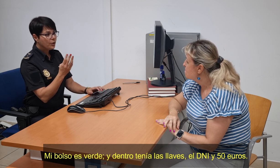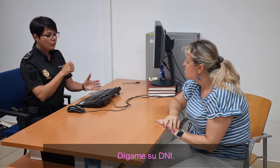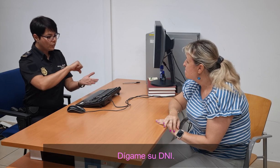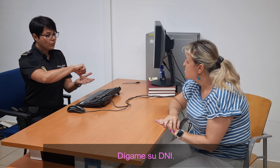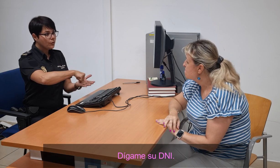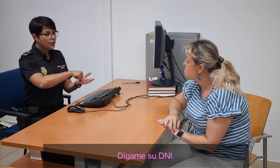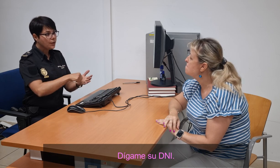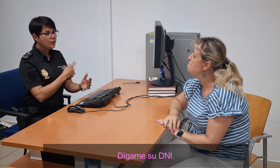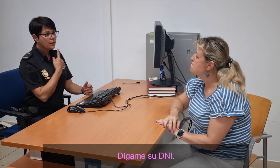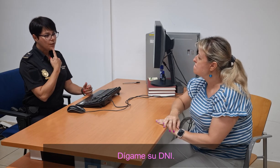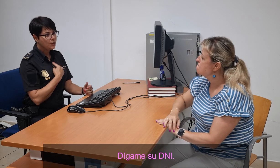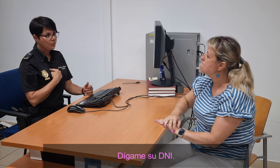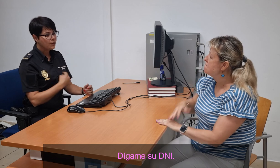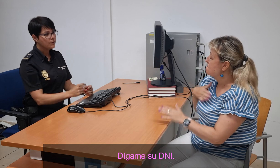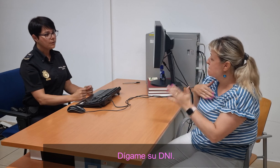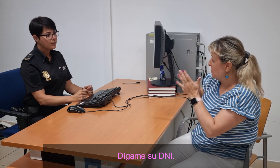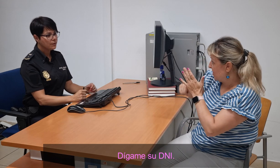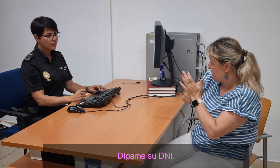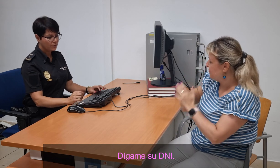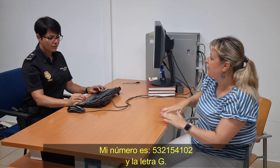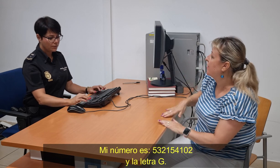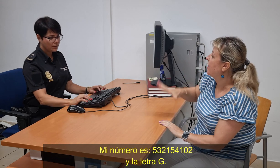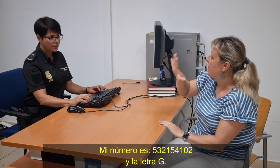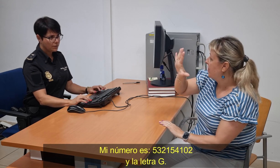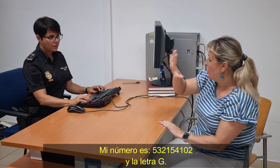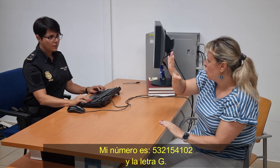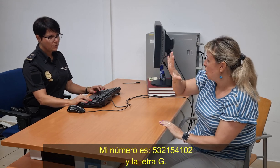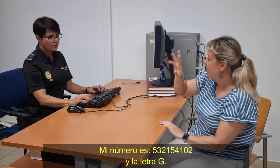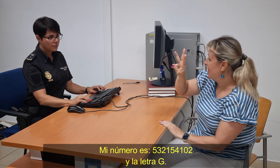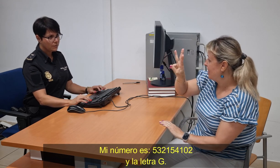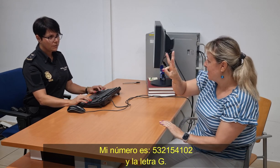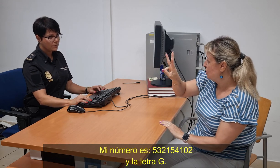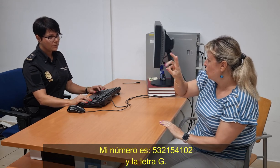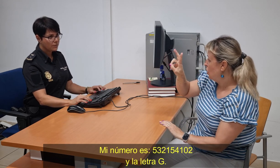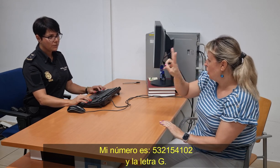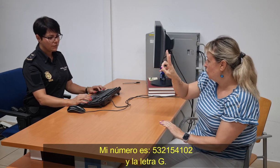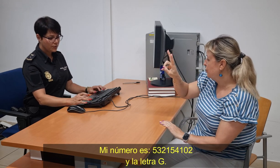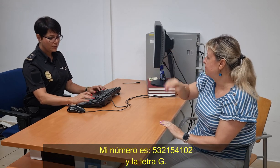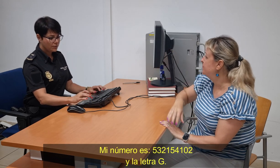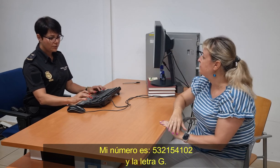Dígame su DNI. Bueno, mi número es el 532. 12,